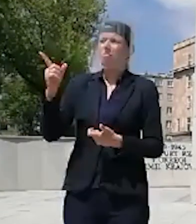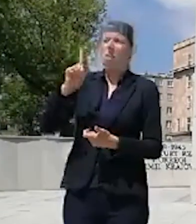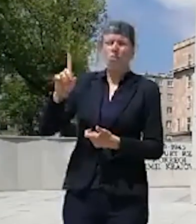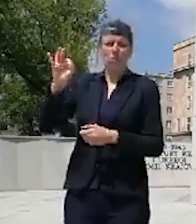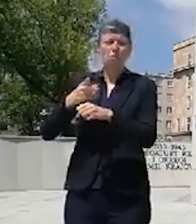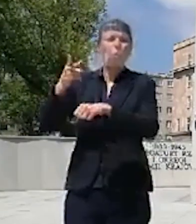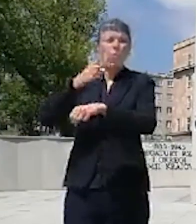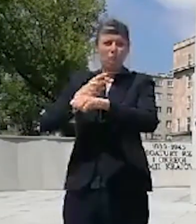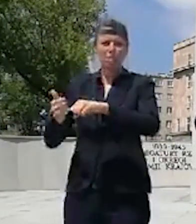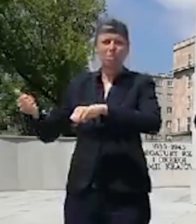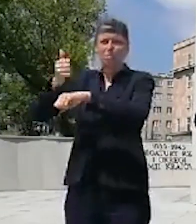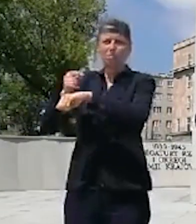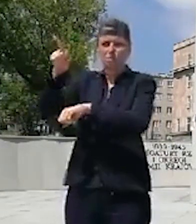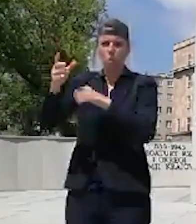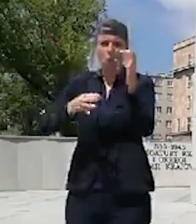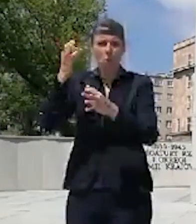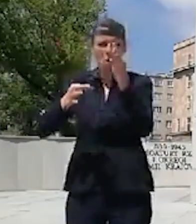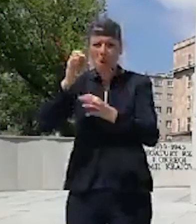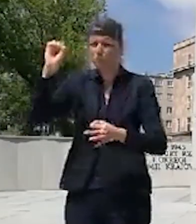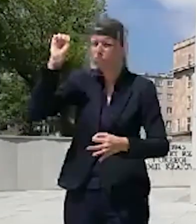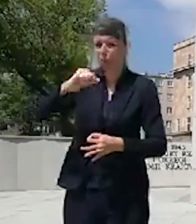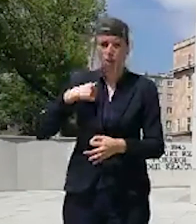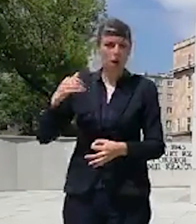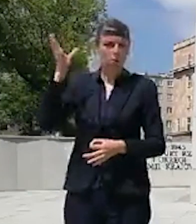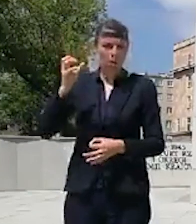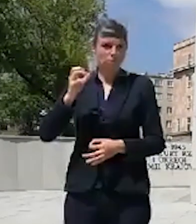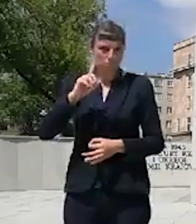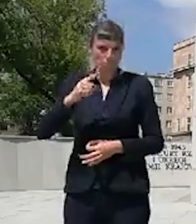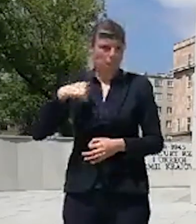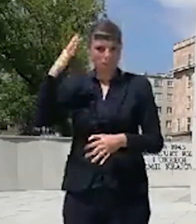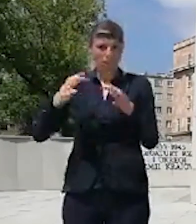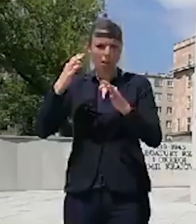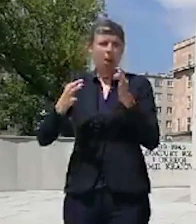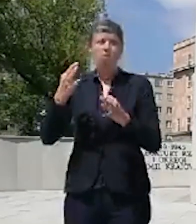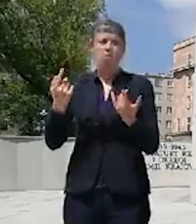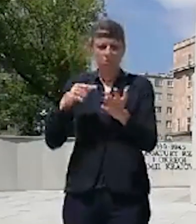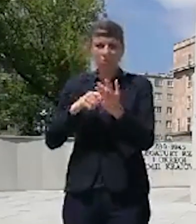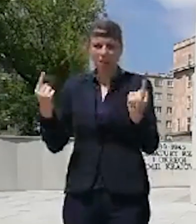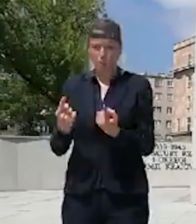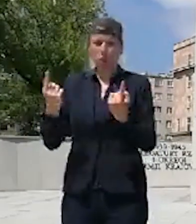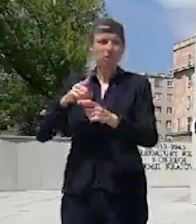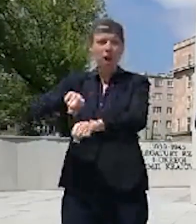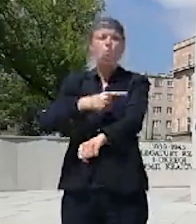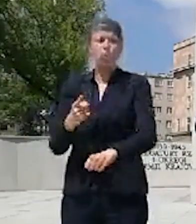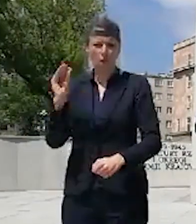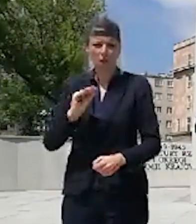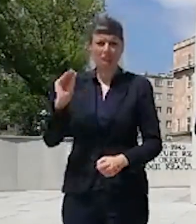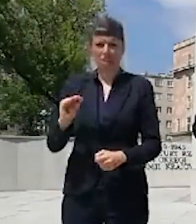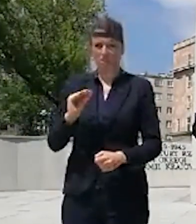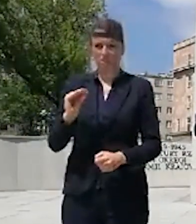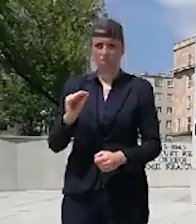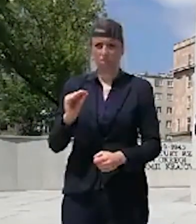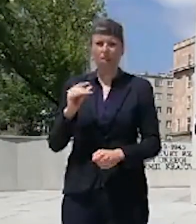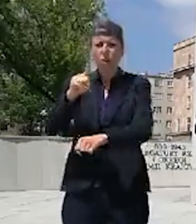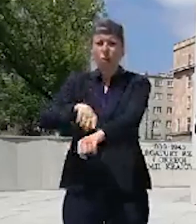zastanawiam się, jak długo będzie jeszcze trwała ta sytuacja i jak długo będzie trwało to, zanim zrozumieją, że trzeba